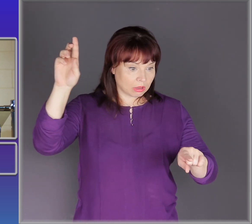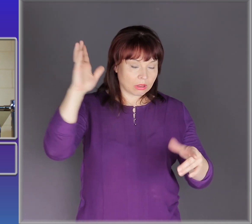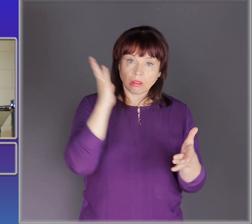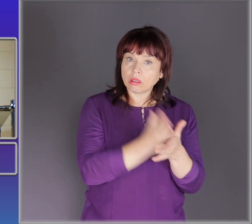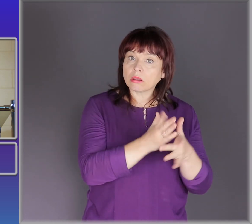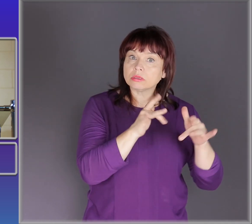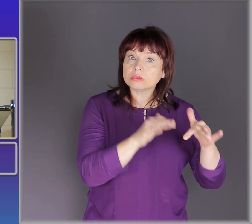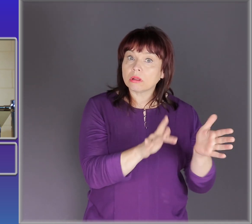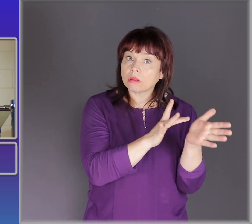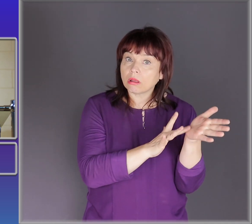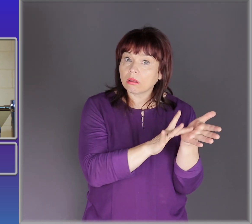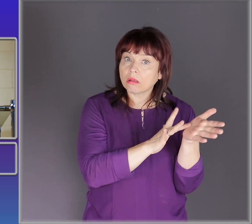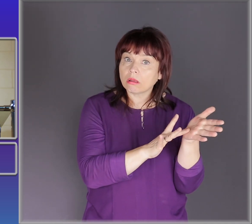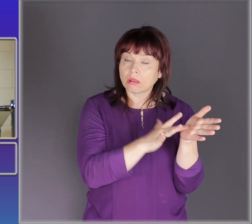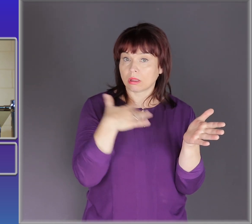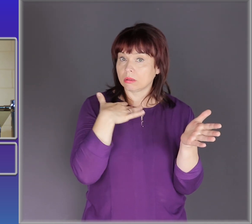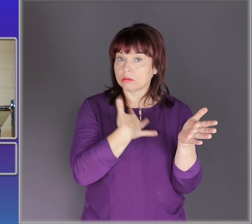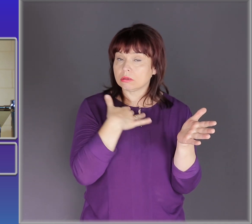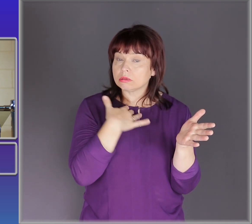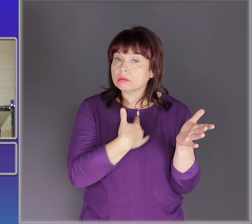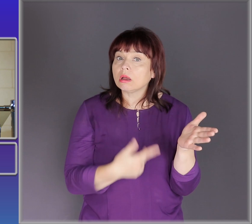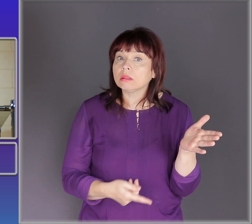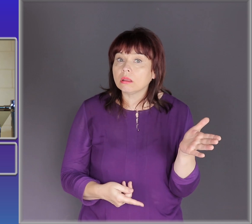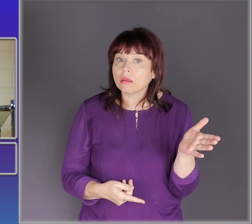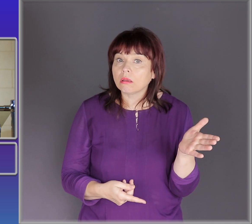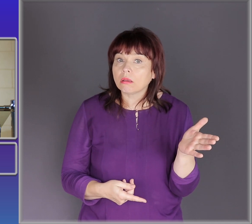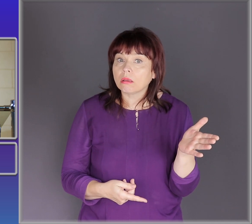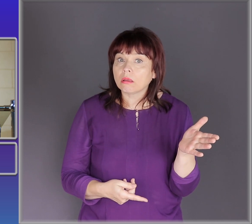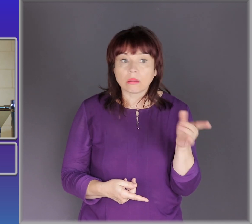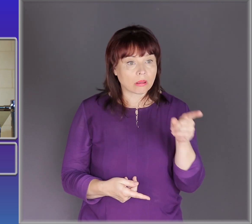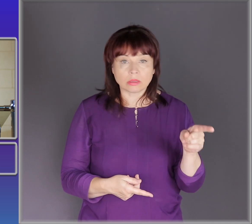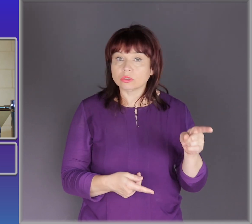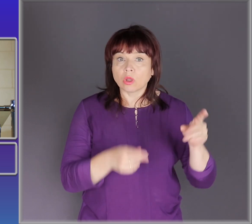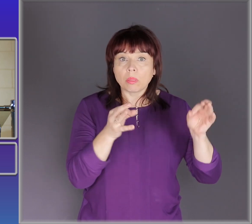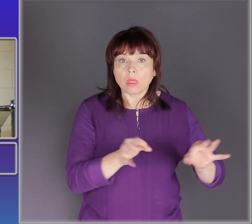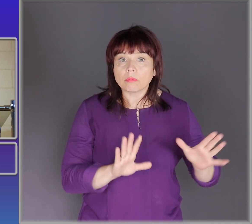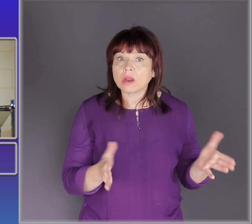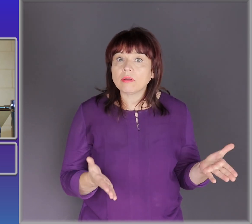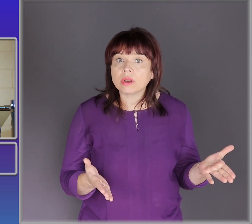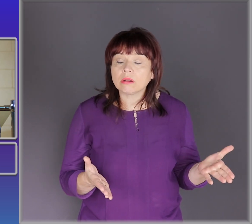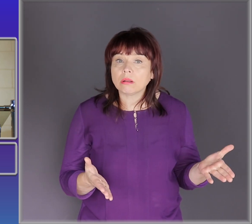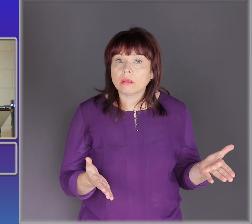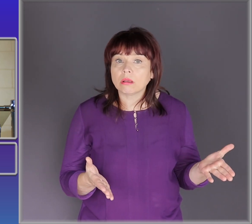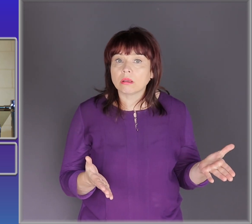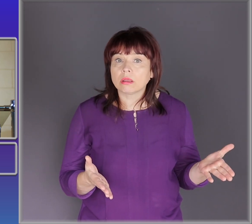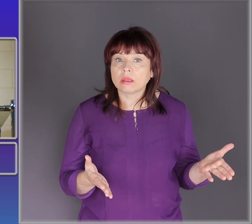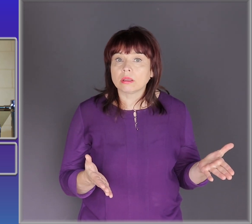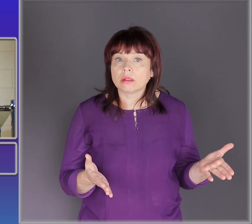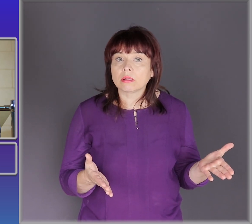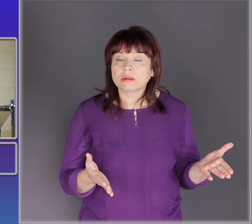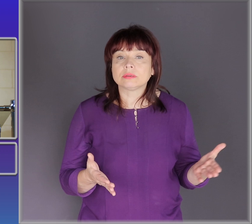странное действие что-то странное что не совсем правильно мягко